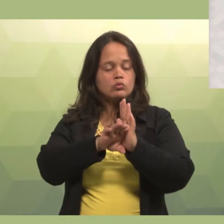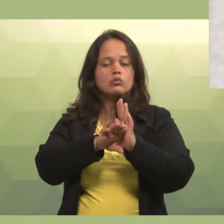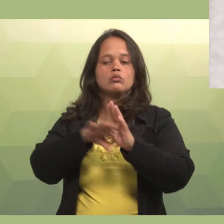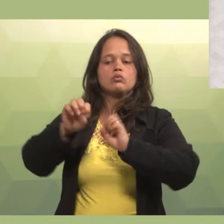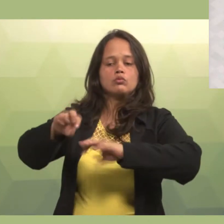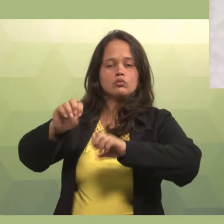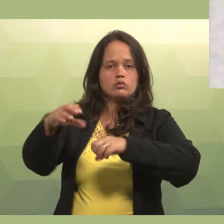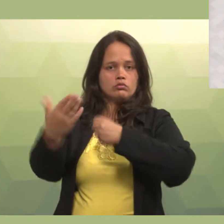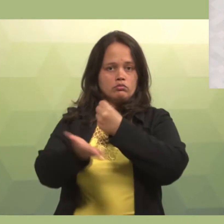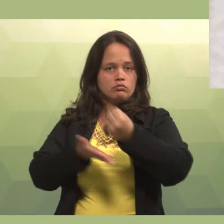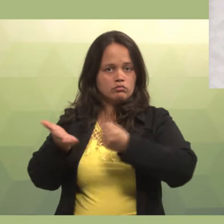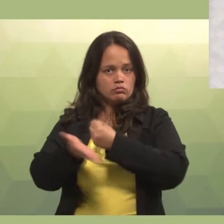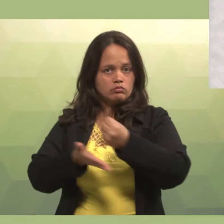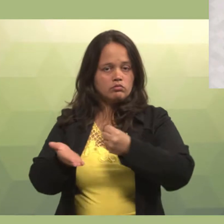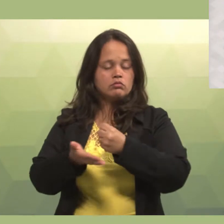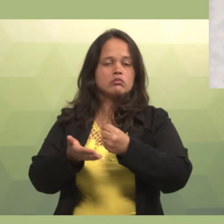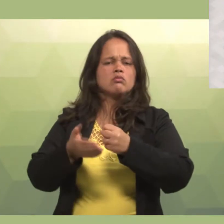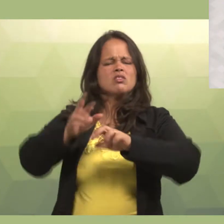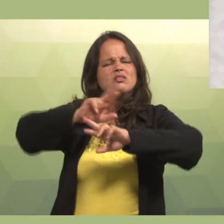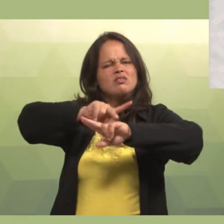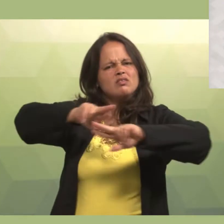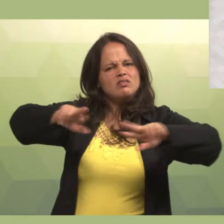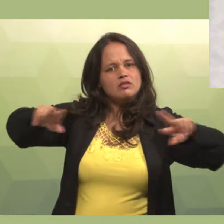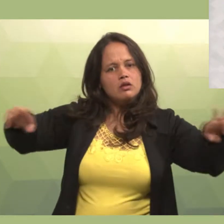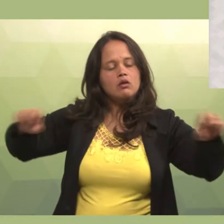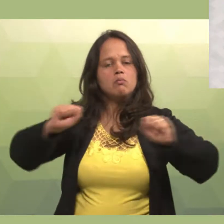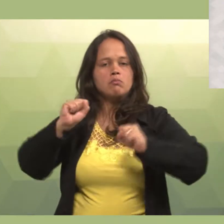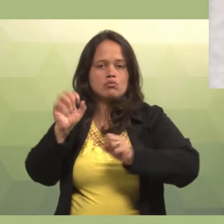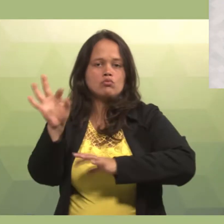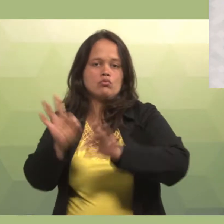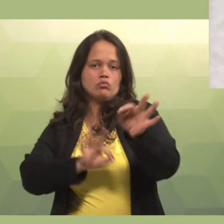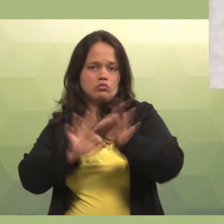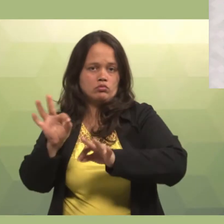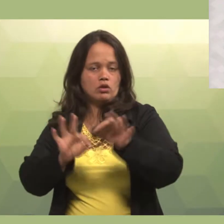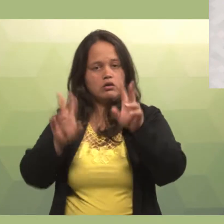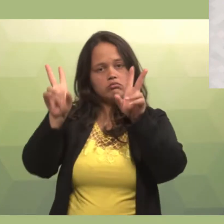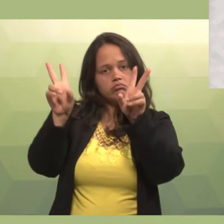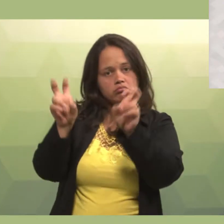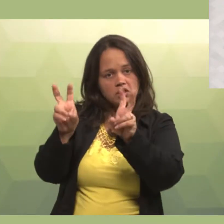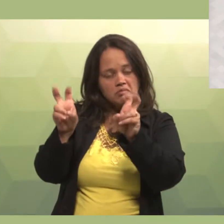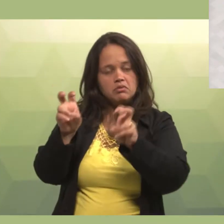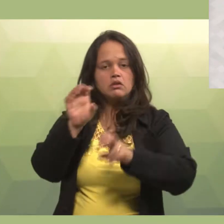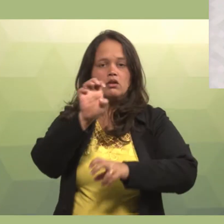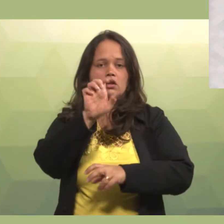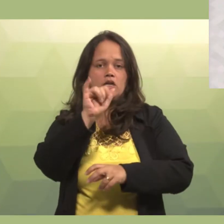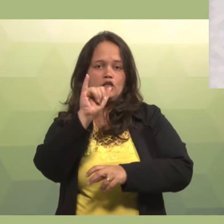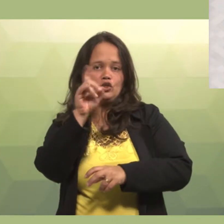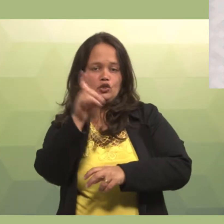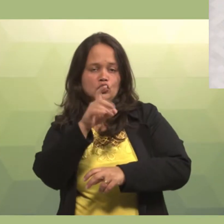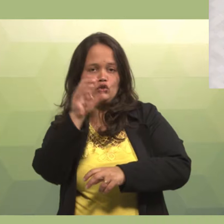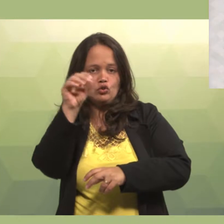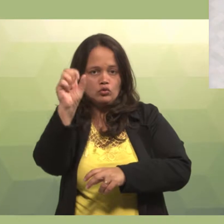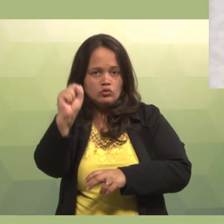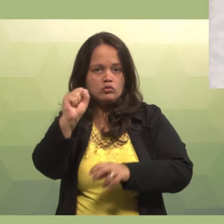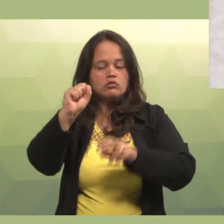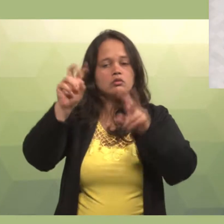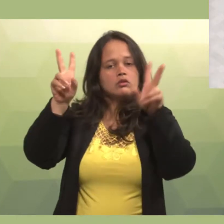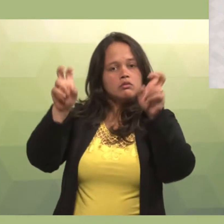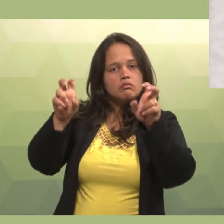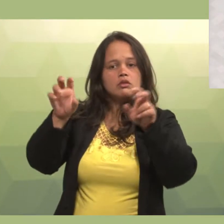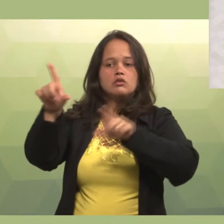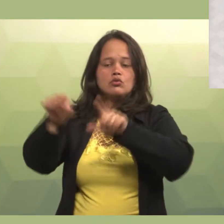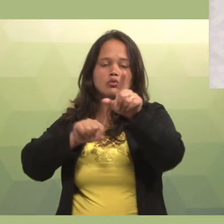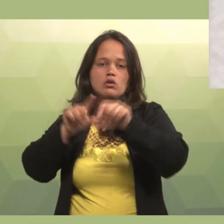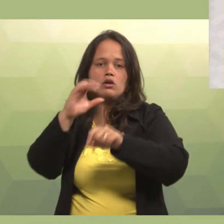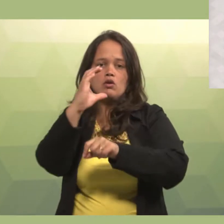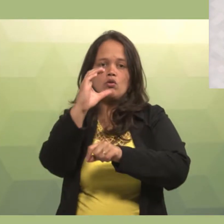organizada em temas com eixos temáticos selecionados nos colegiados escolares. A língua estrangeira pertence à